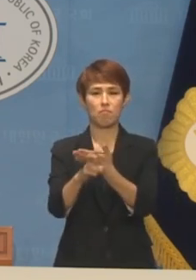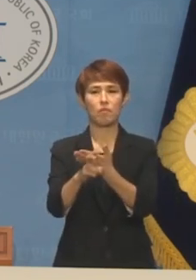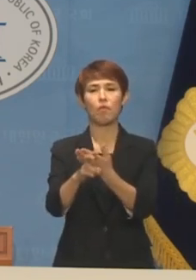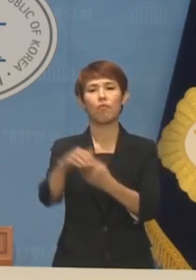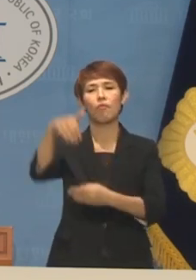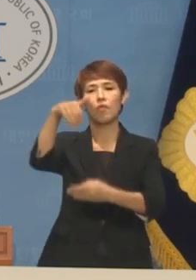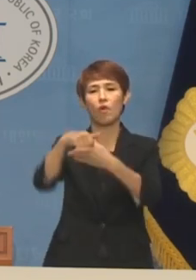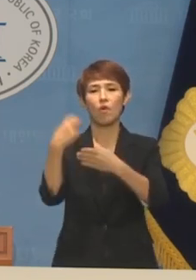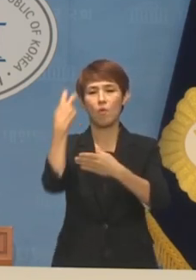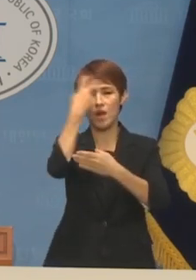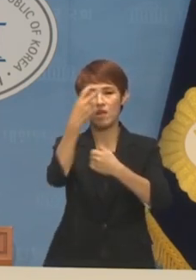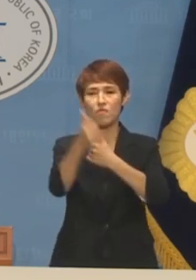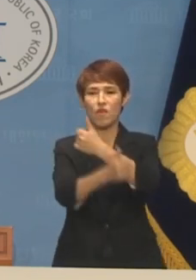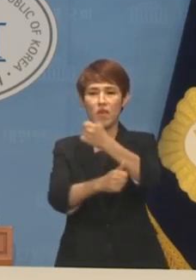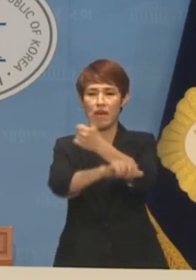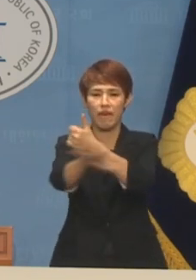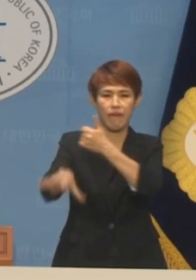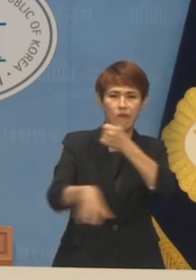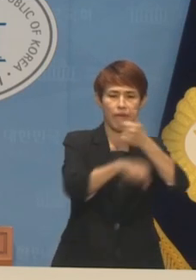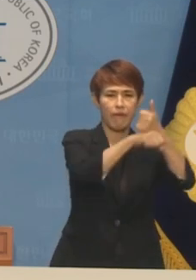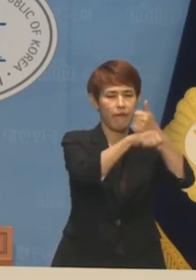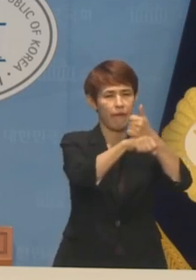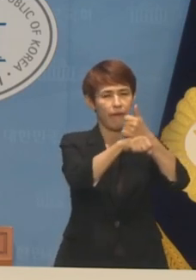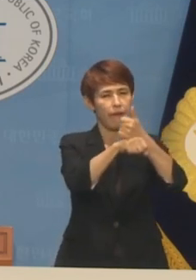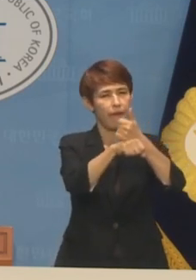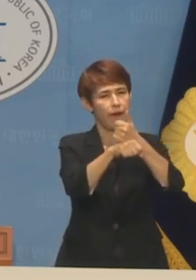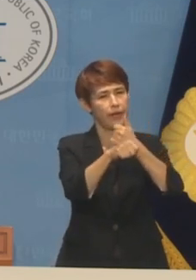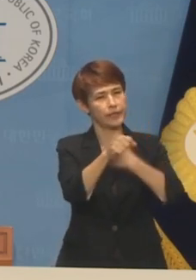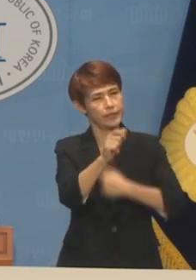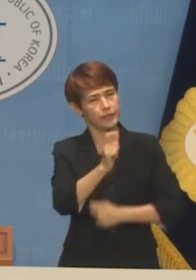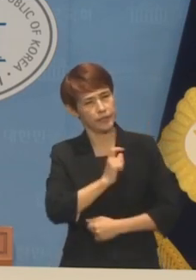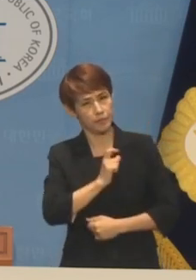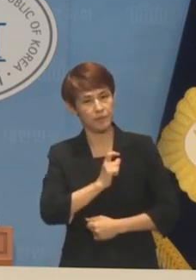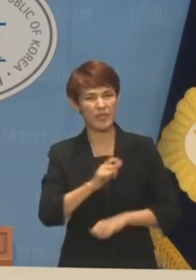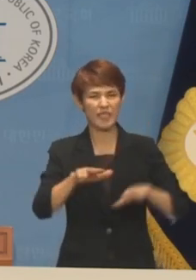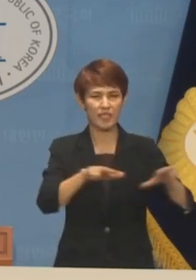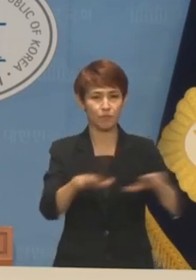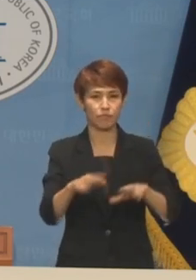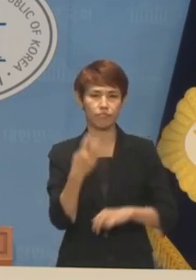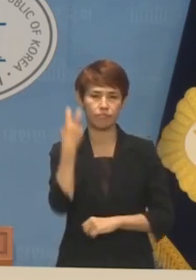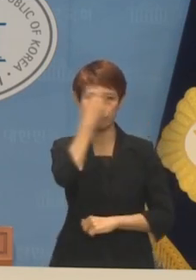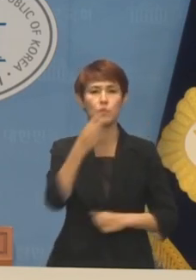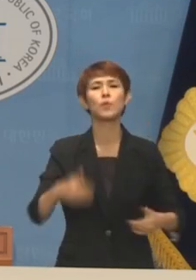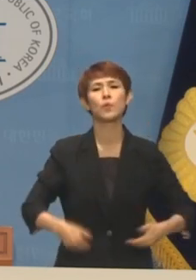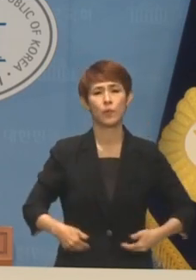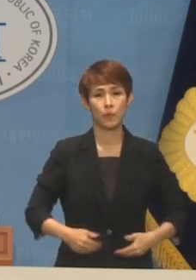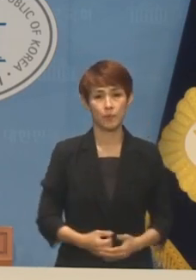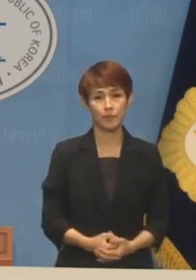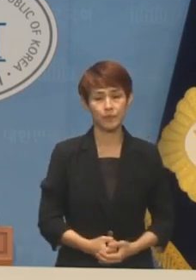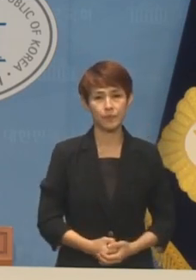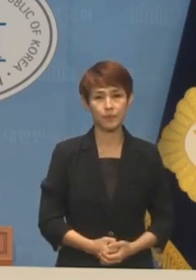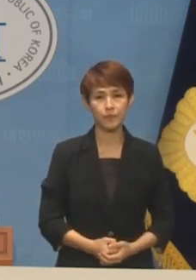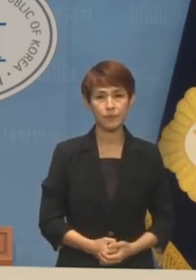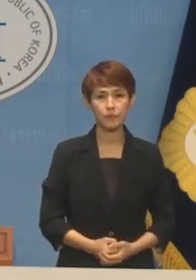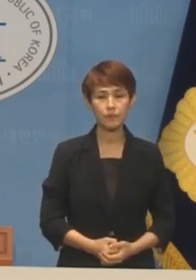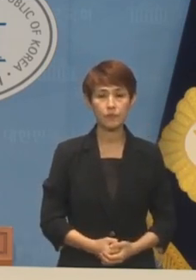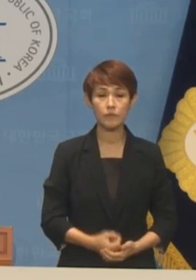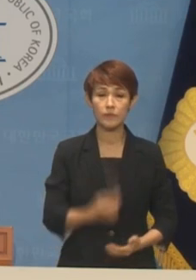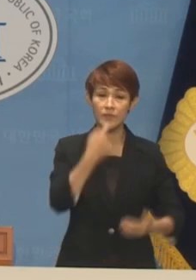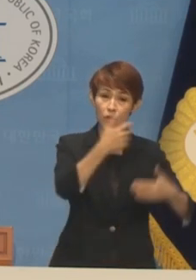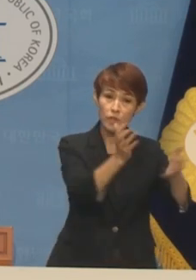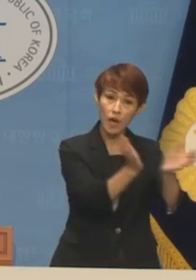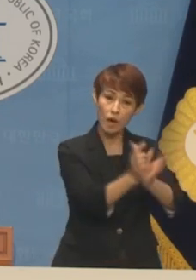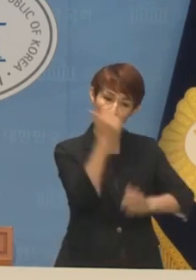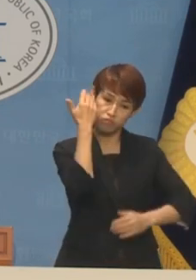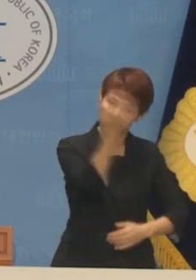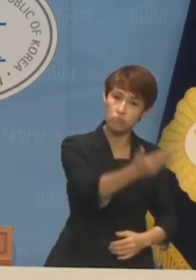자신들의 수족으로 삼는 것은 아닌지 즉각 수사해야 하는 것입니다. 자, 민주당에